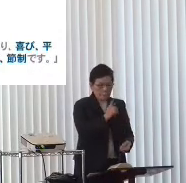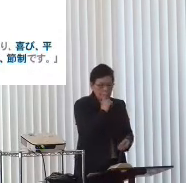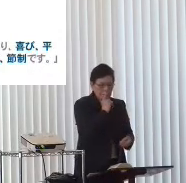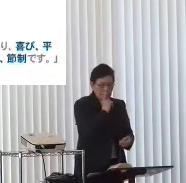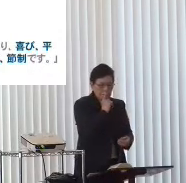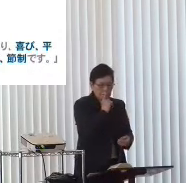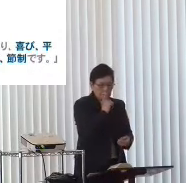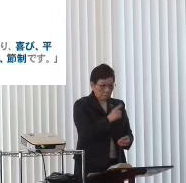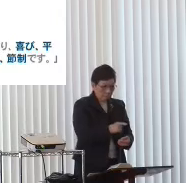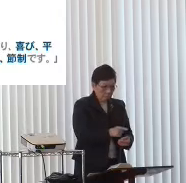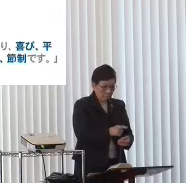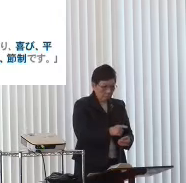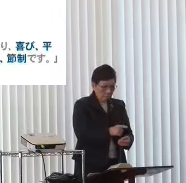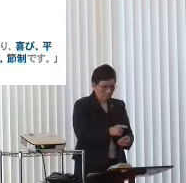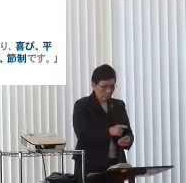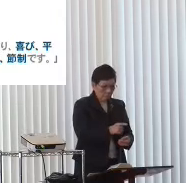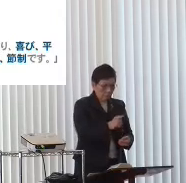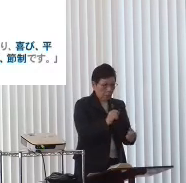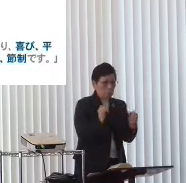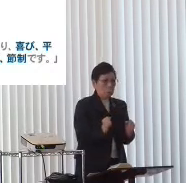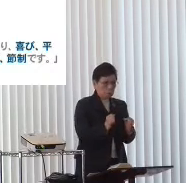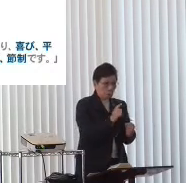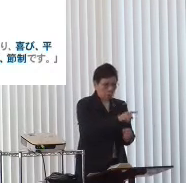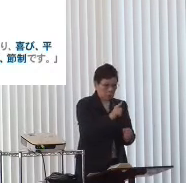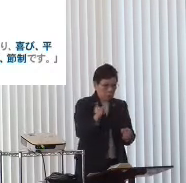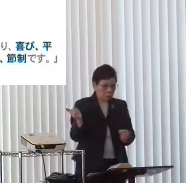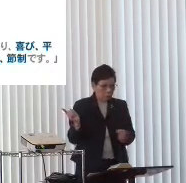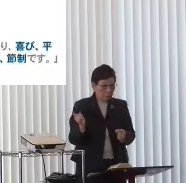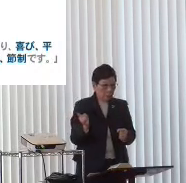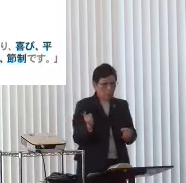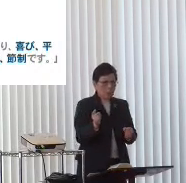良い技は福音を伝えるということです。